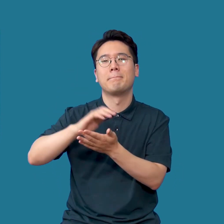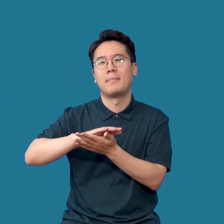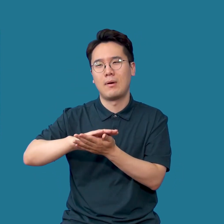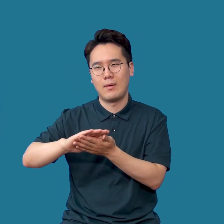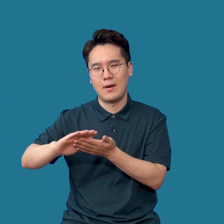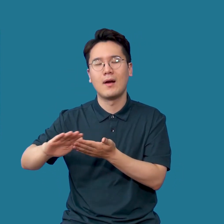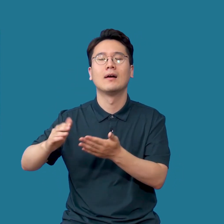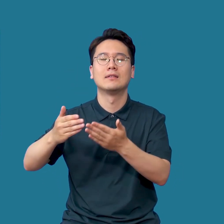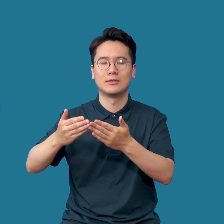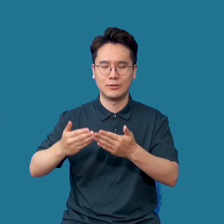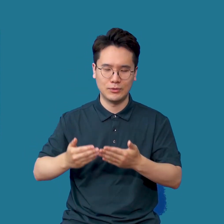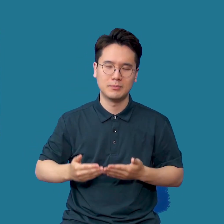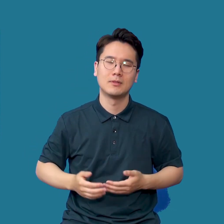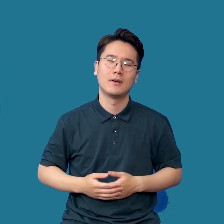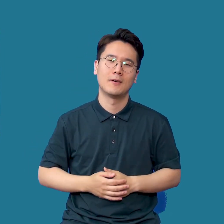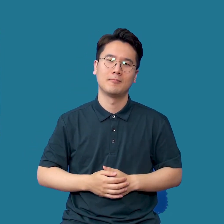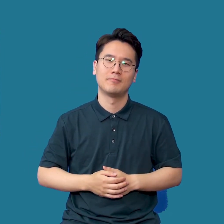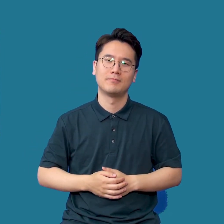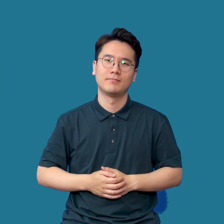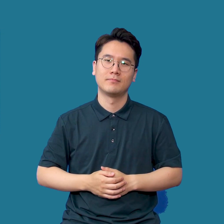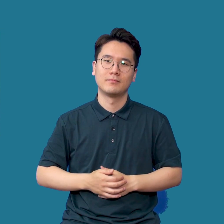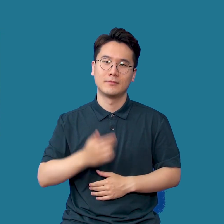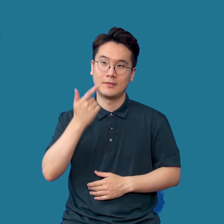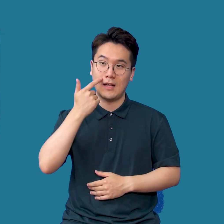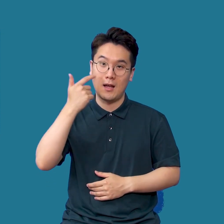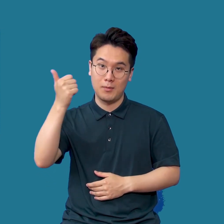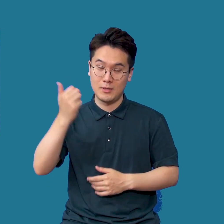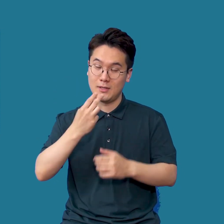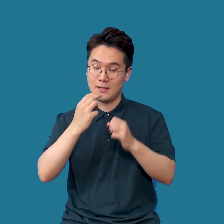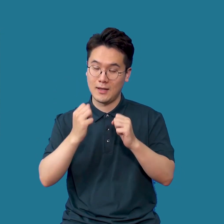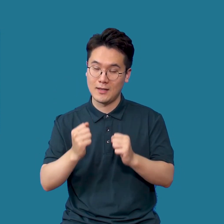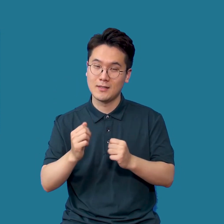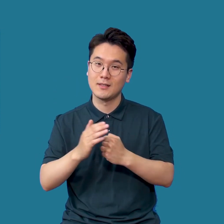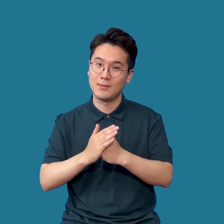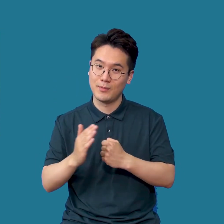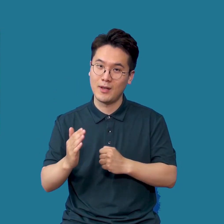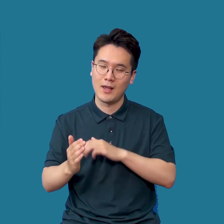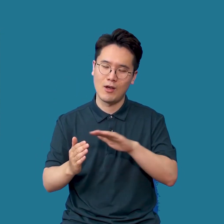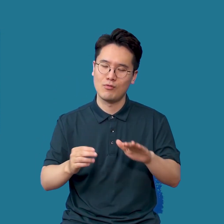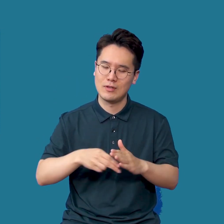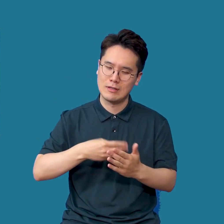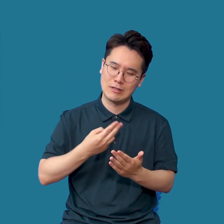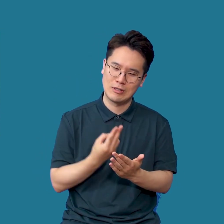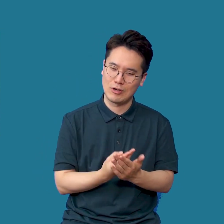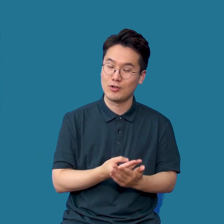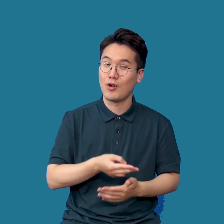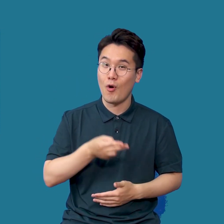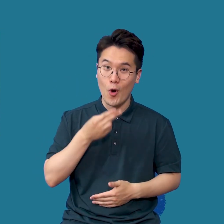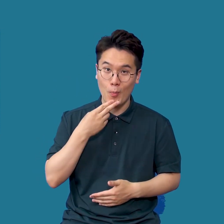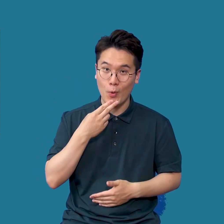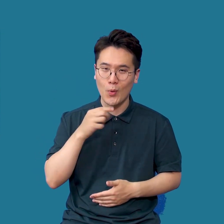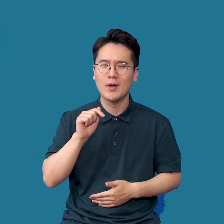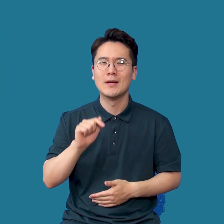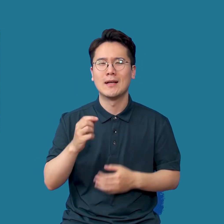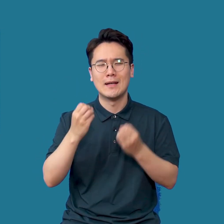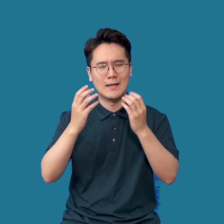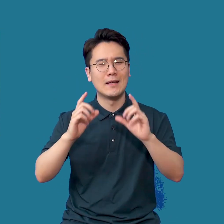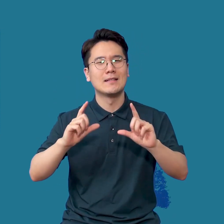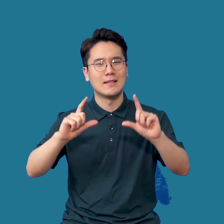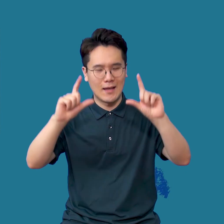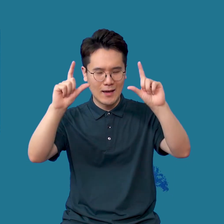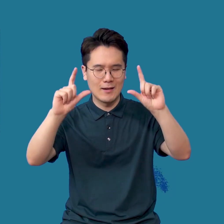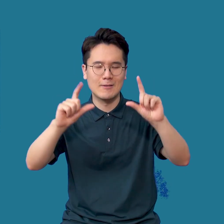그 아버지가 계시기 때문에 우리는 쓰러지지 않고 이 새로운 한 해를 걸어갈 수가 있는 것입니다.